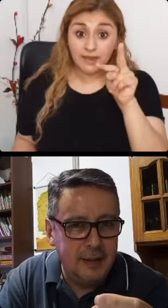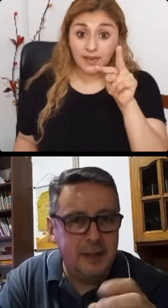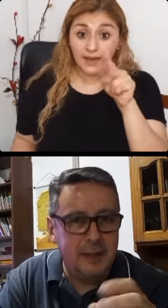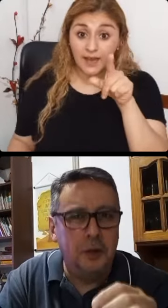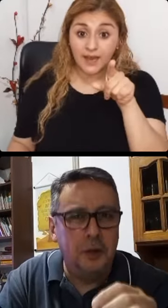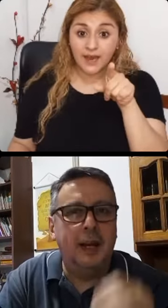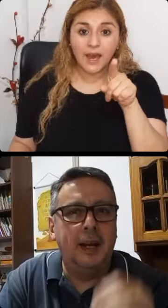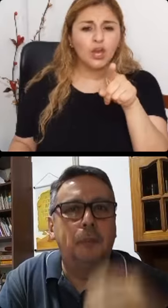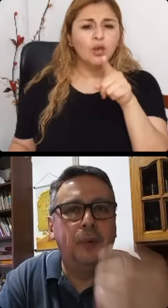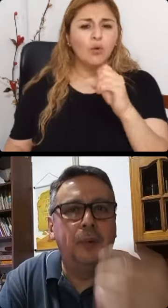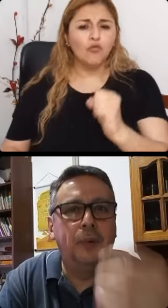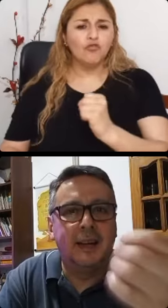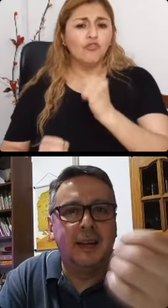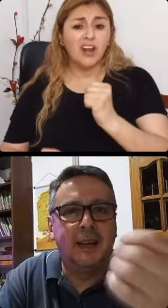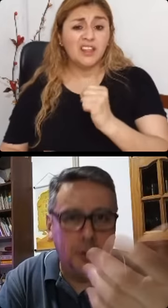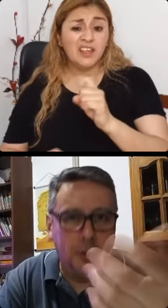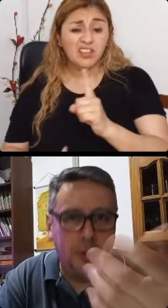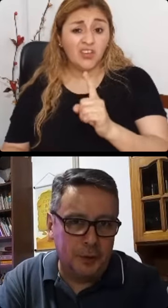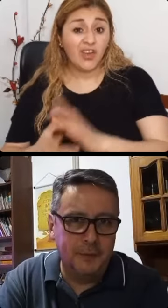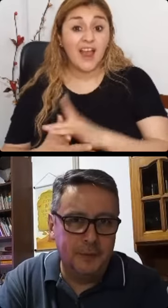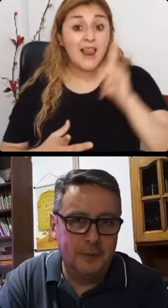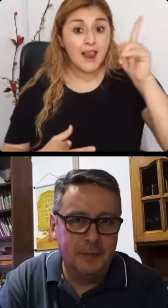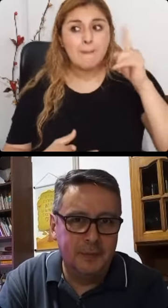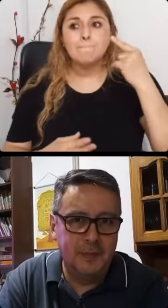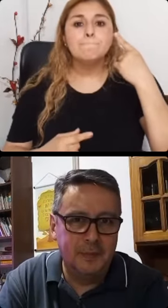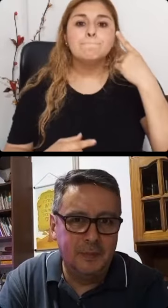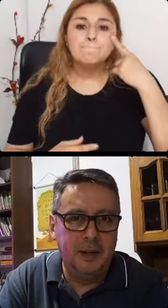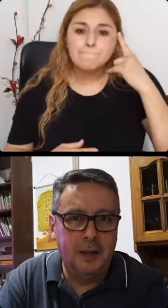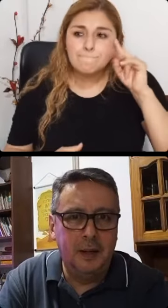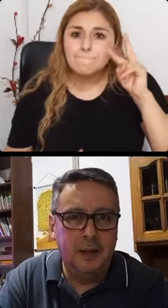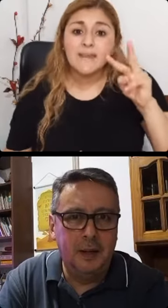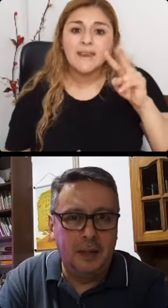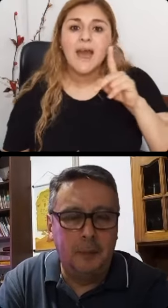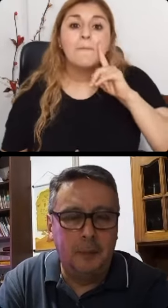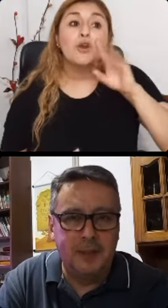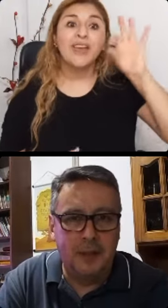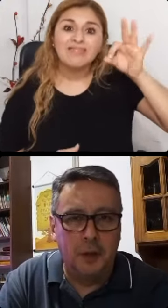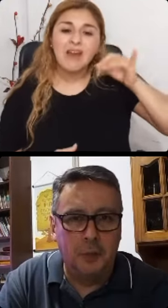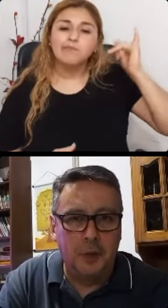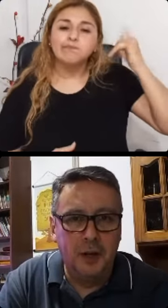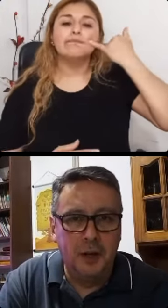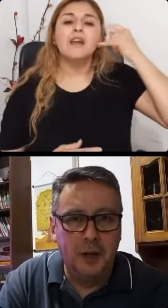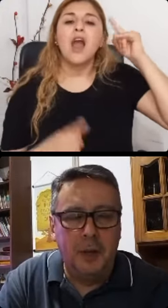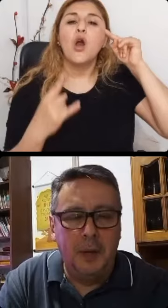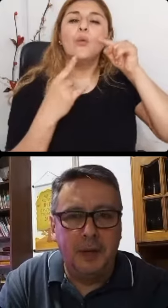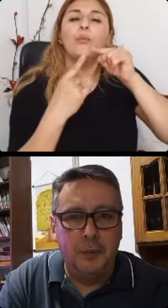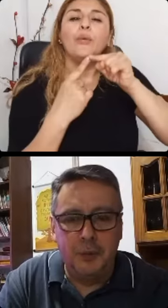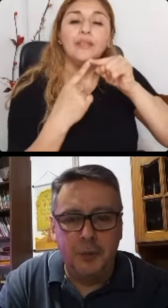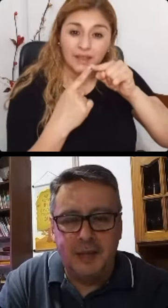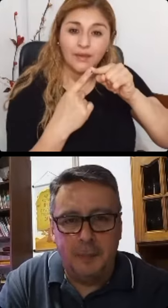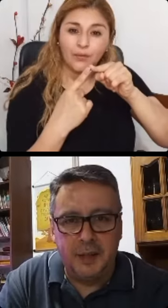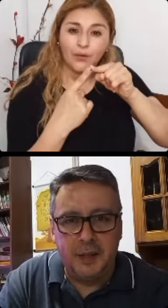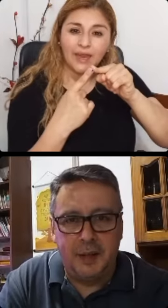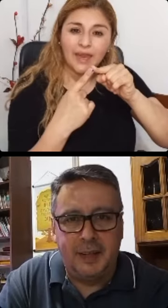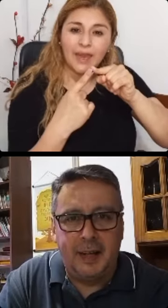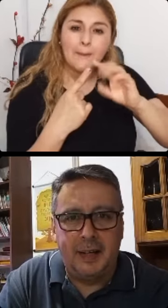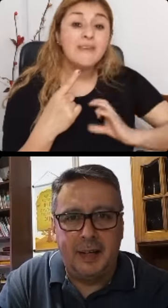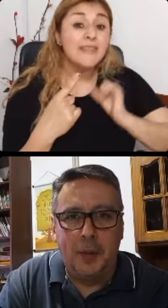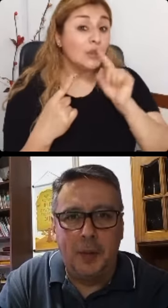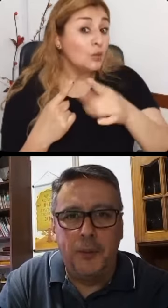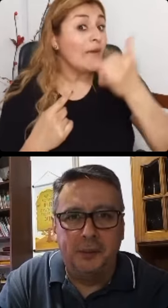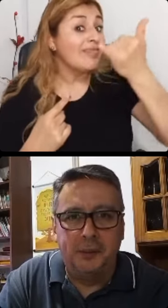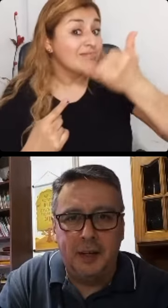sino lo que él puede hacer con vos lo que él puede hacer con vos me gusta mucho esas personas